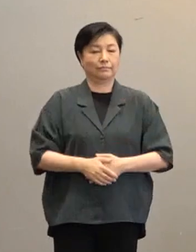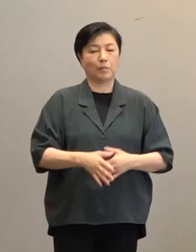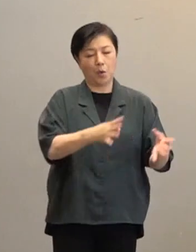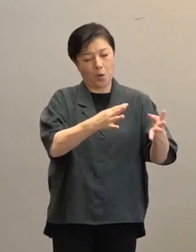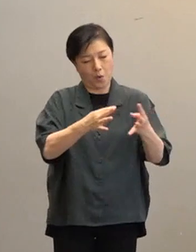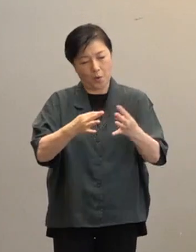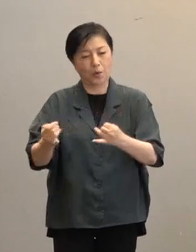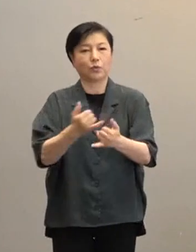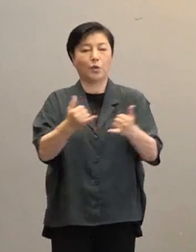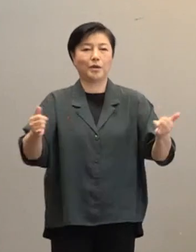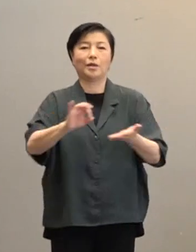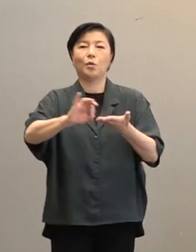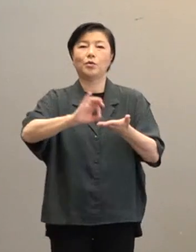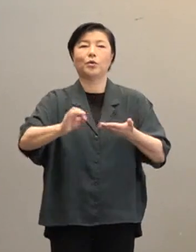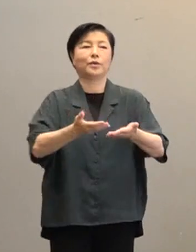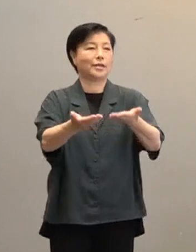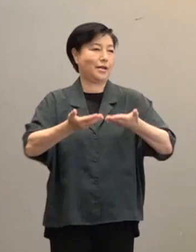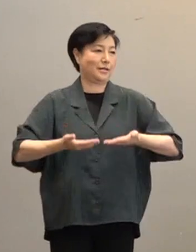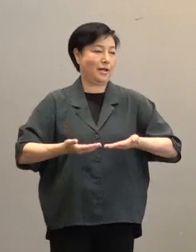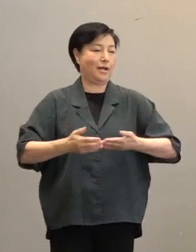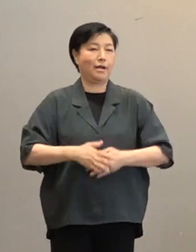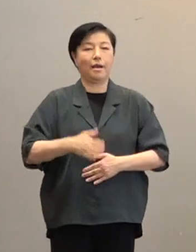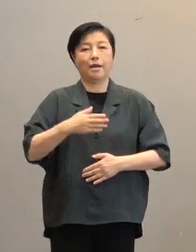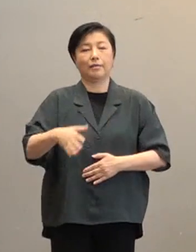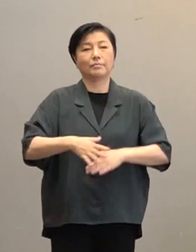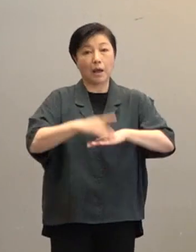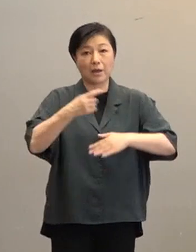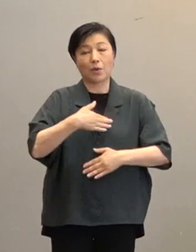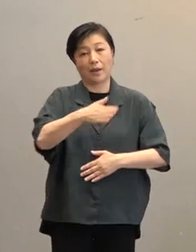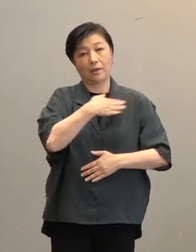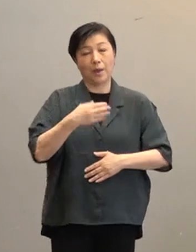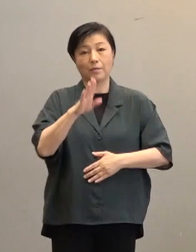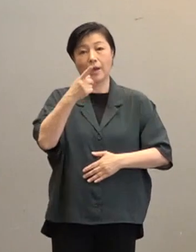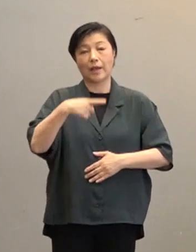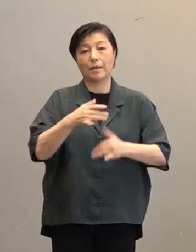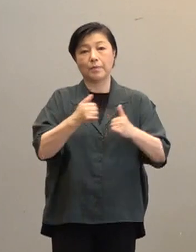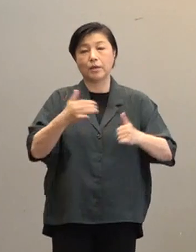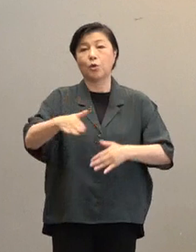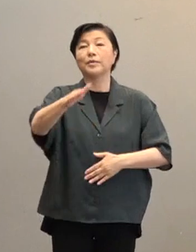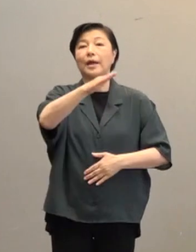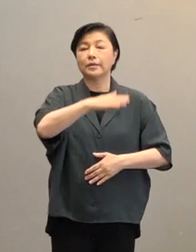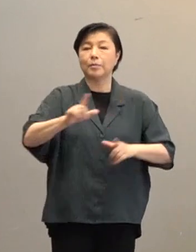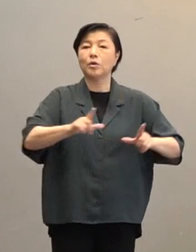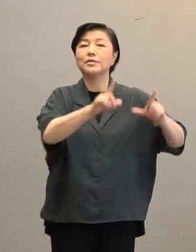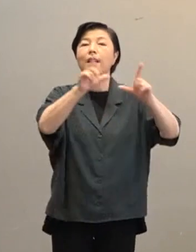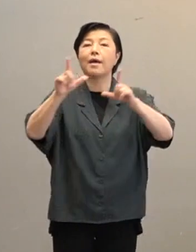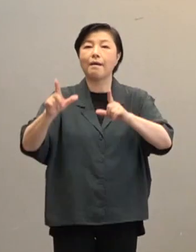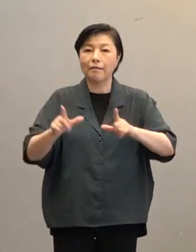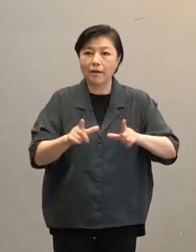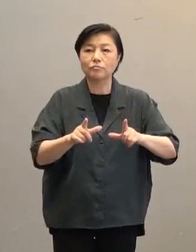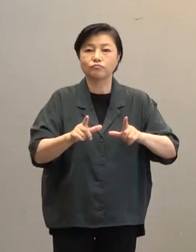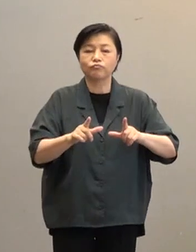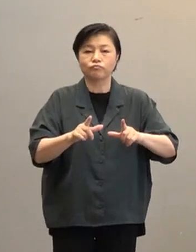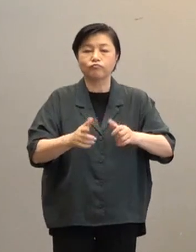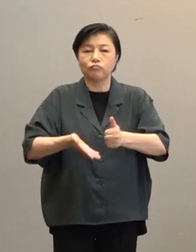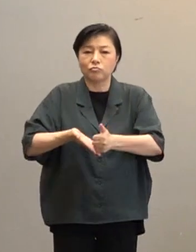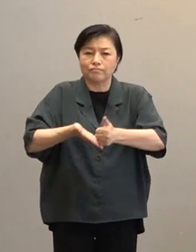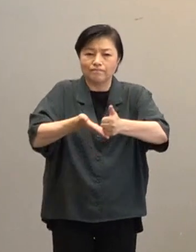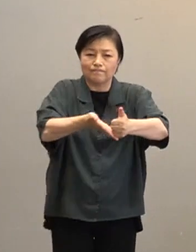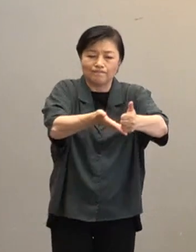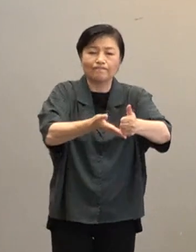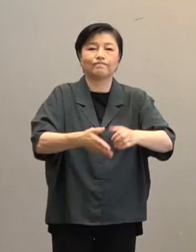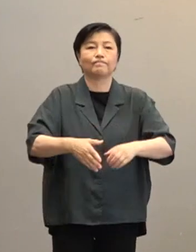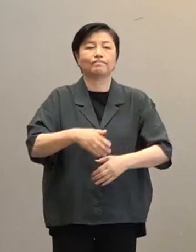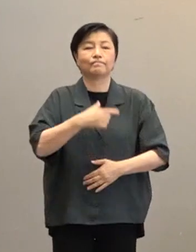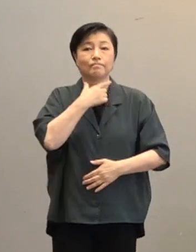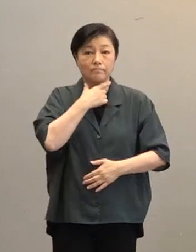方にですね、ご利用いただいて、まず我々としては県民の皆様方の、いわゆる生活も底支えをしたいというふうに考えておりまし